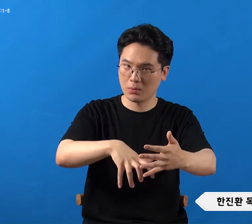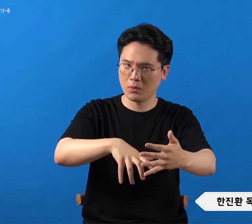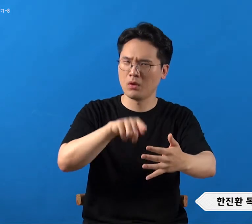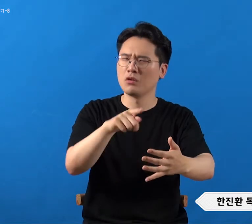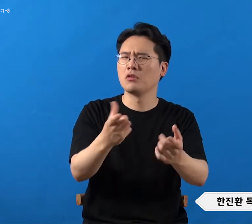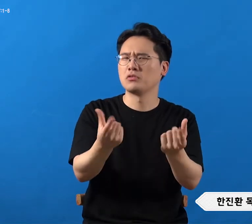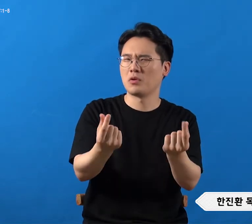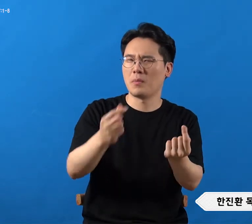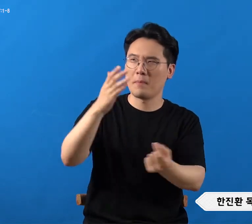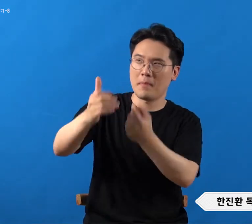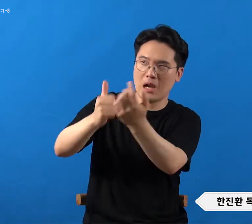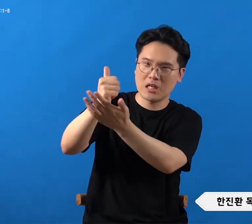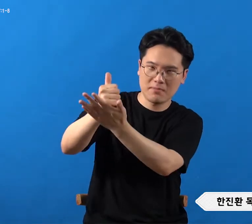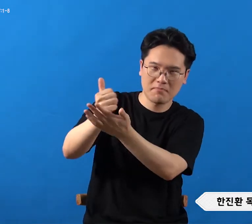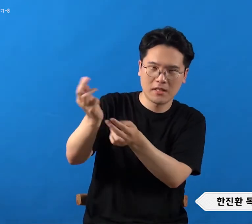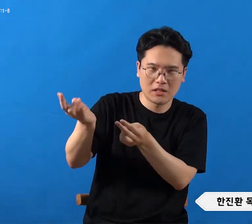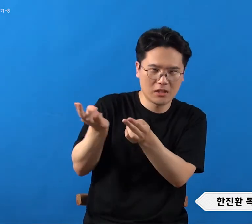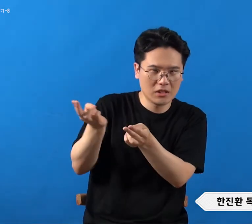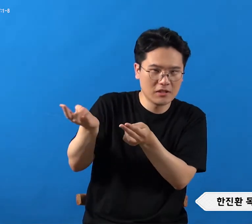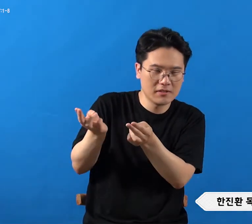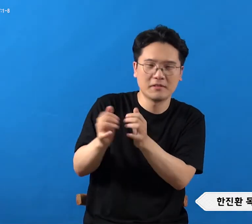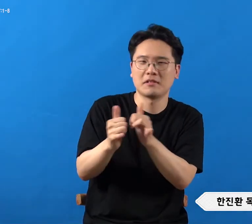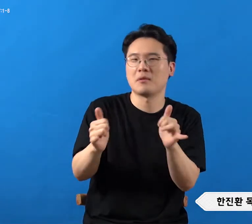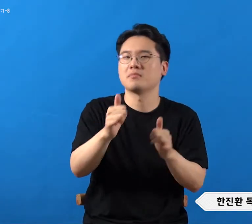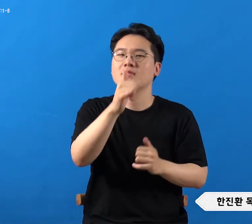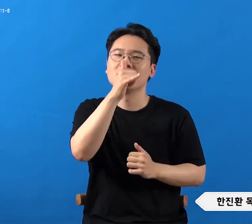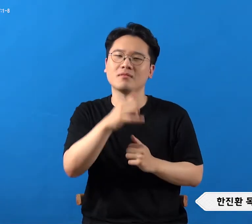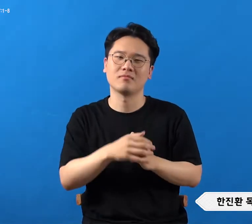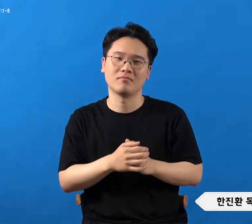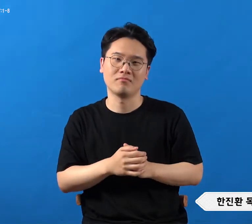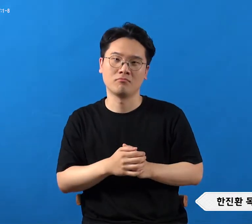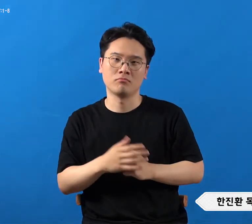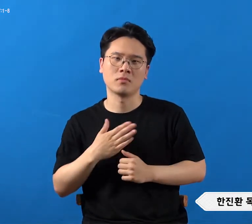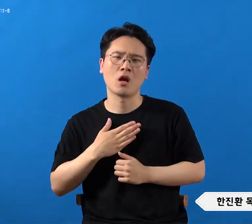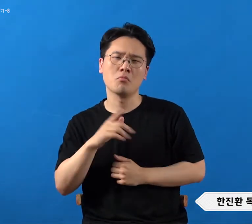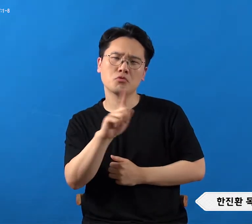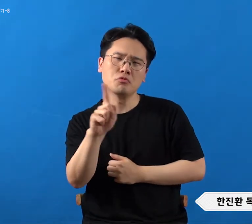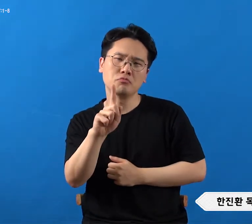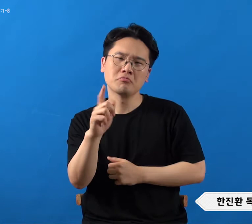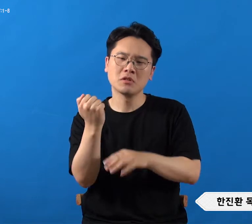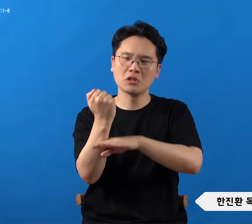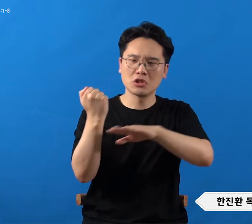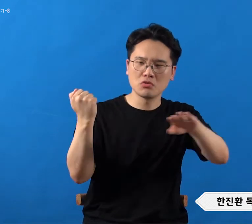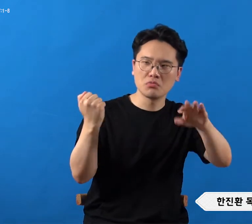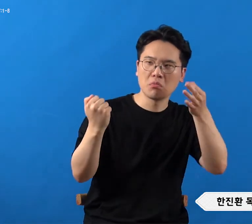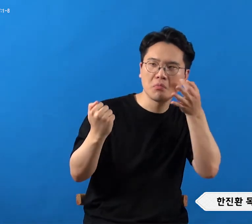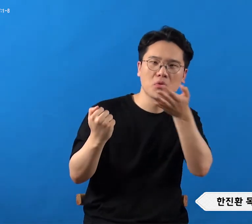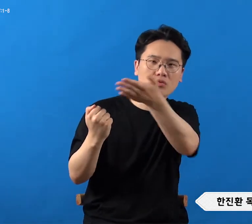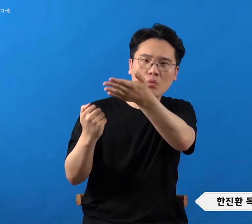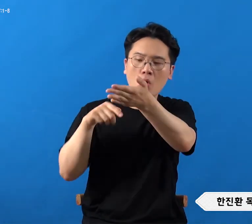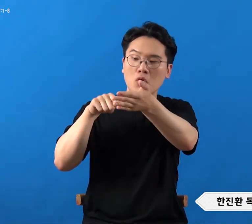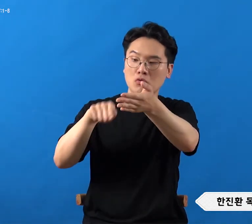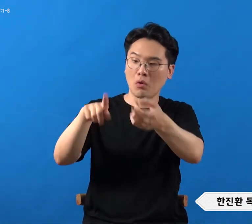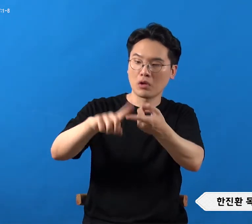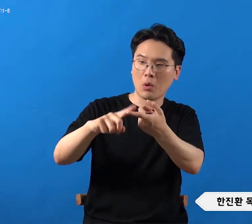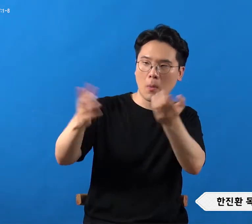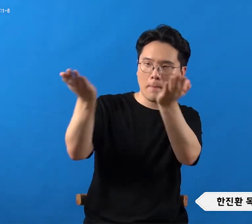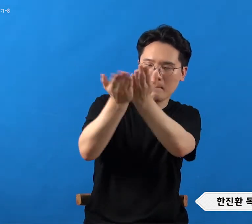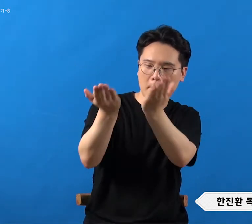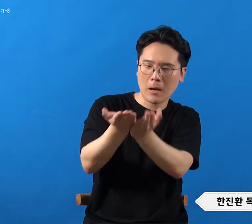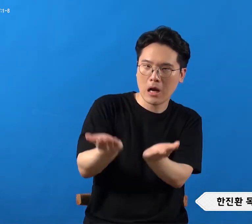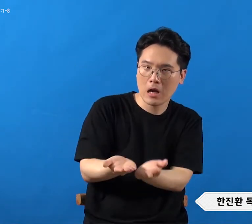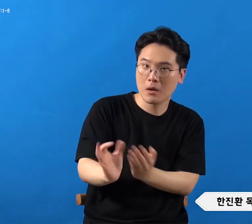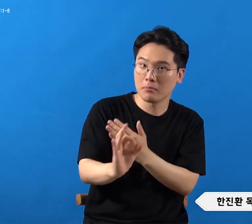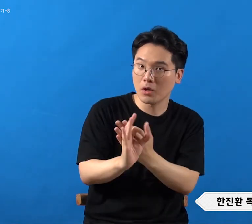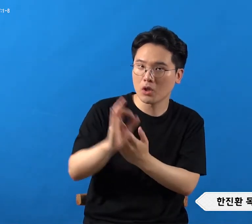뜻을 알아보려고 하는 사람들이 있습니다. 자기가 먼저 무슨 조건을 제시하고 그게 이루어지면